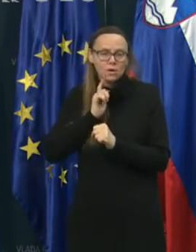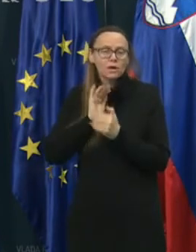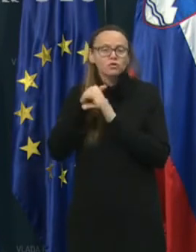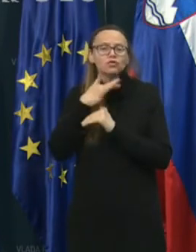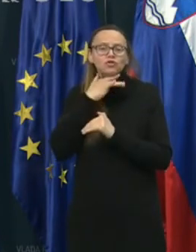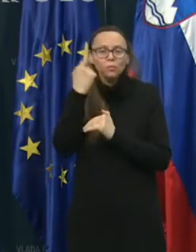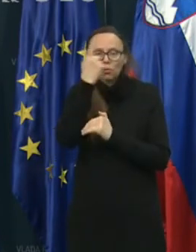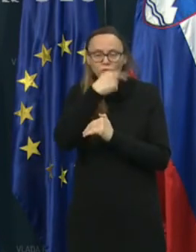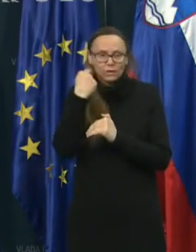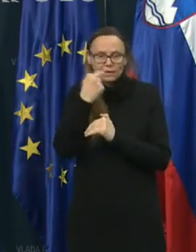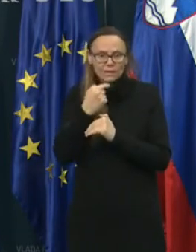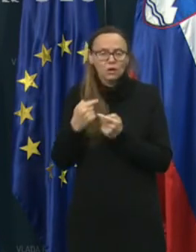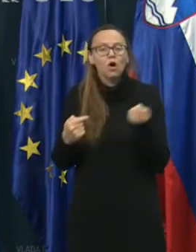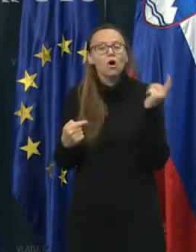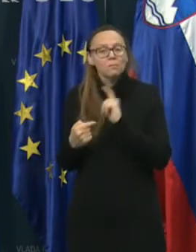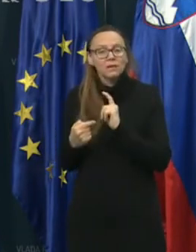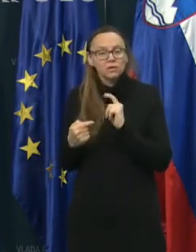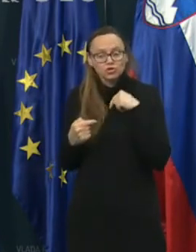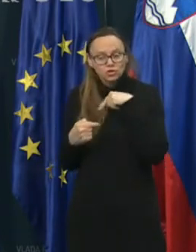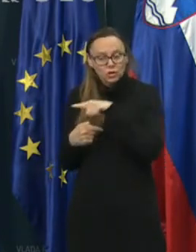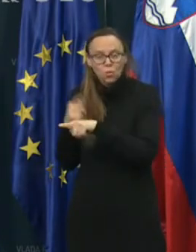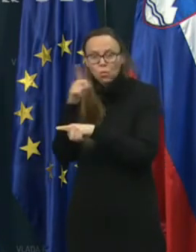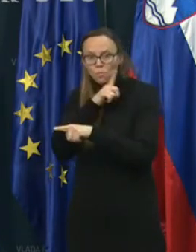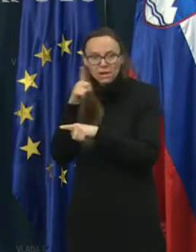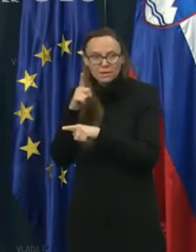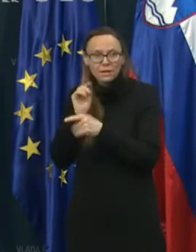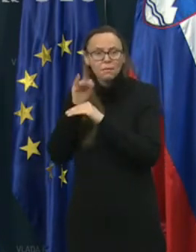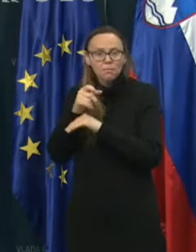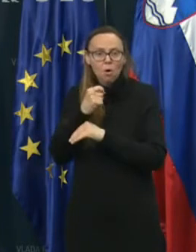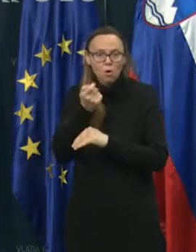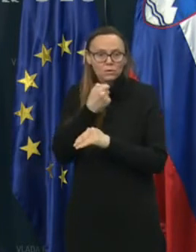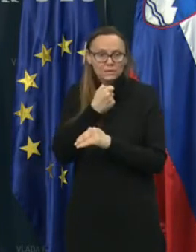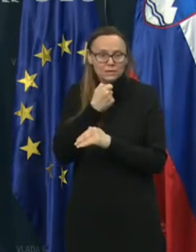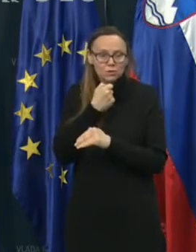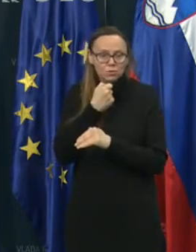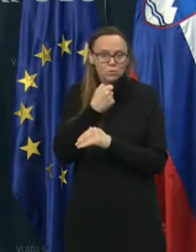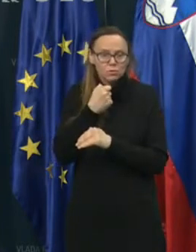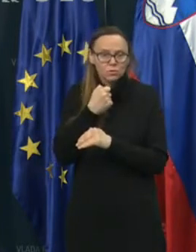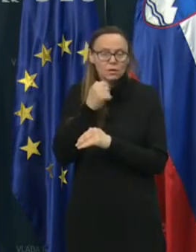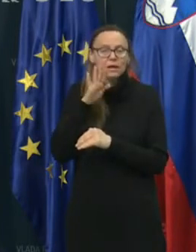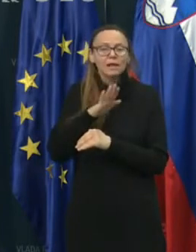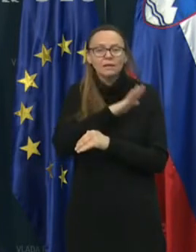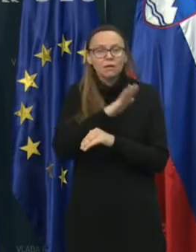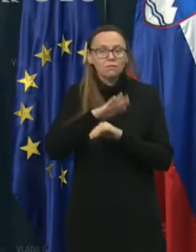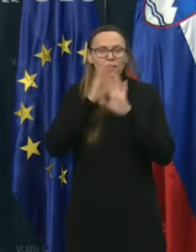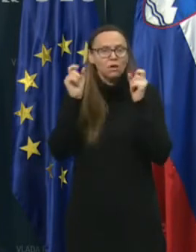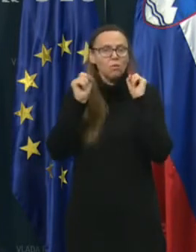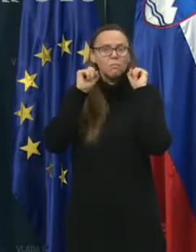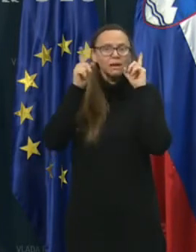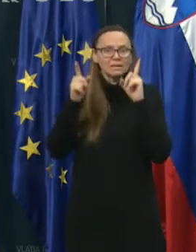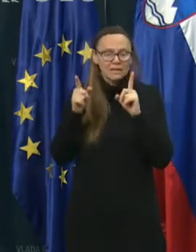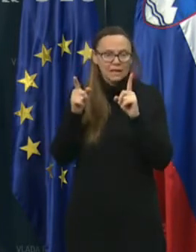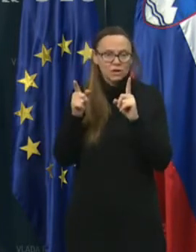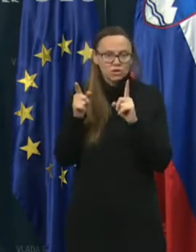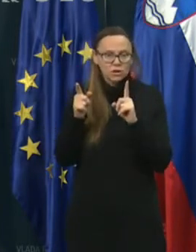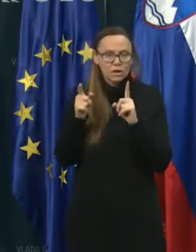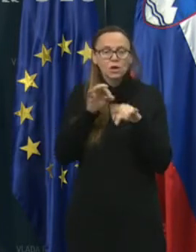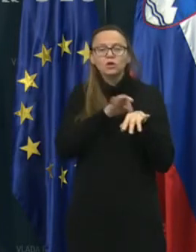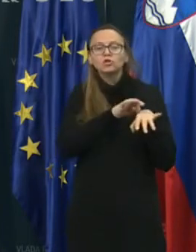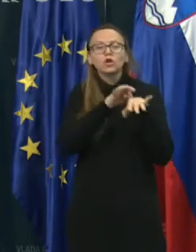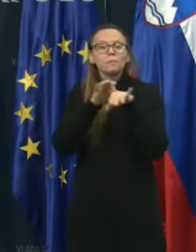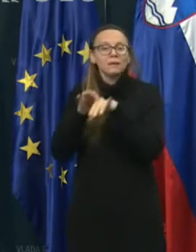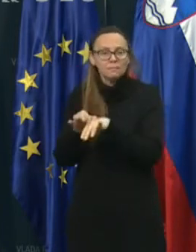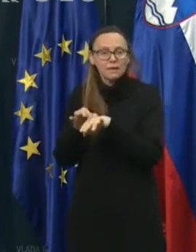vikend. Prišli so jo iskat v petek po kosilu. Na naše veliko presenečenje so jo